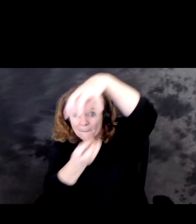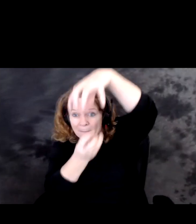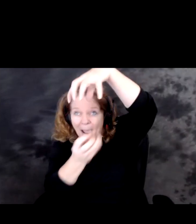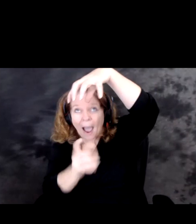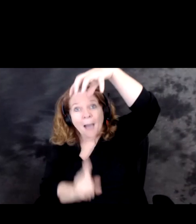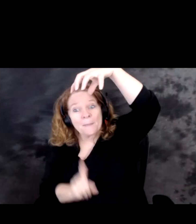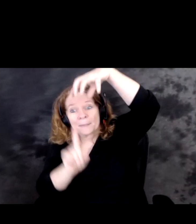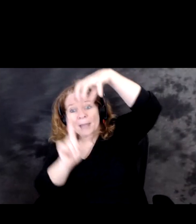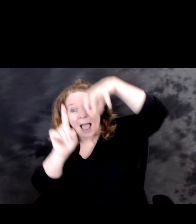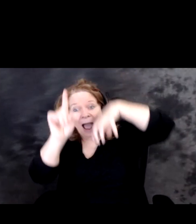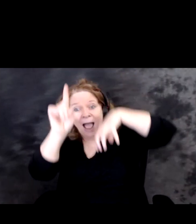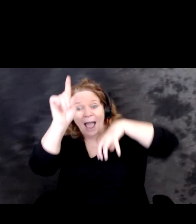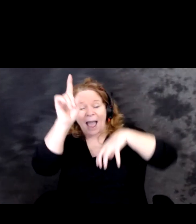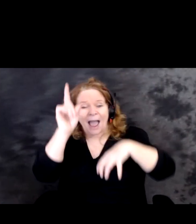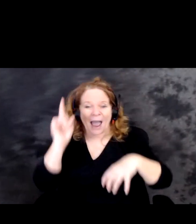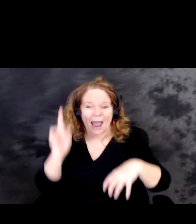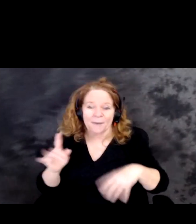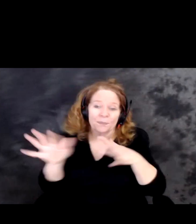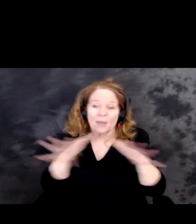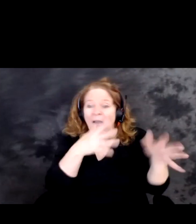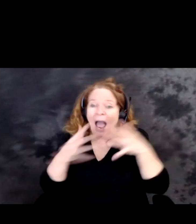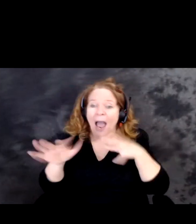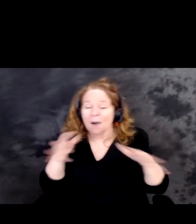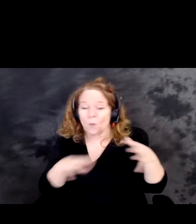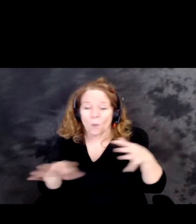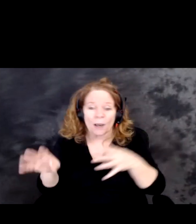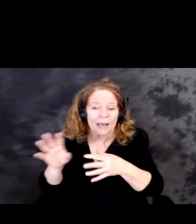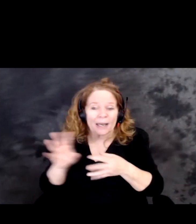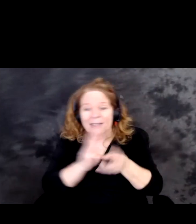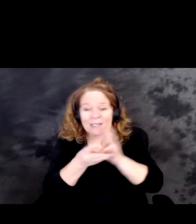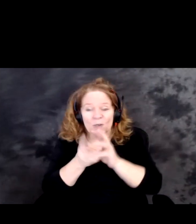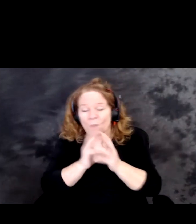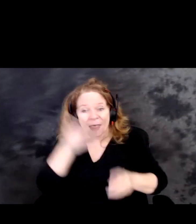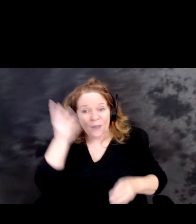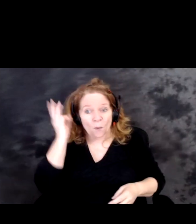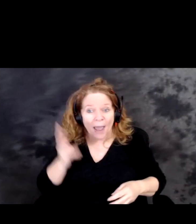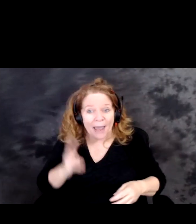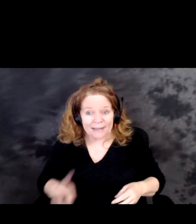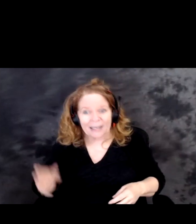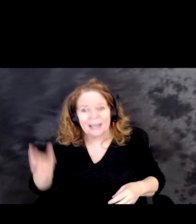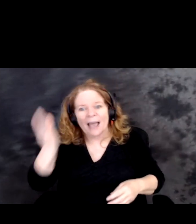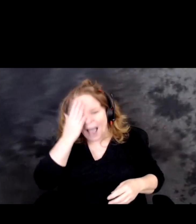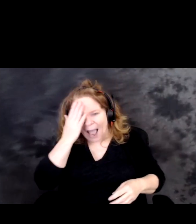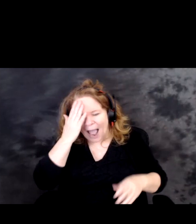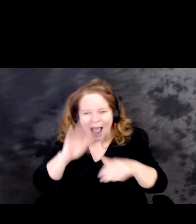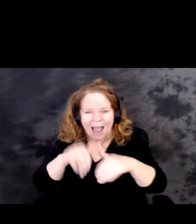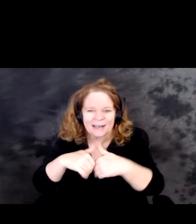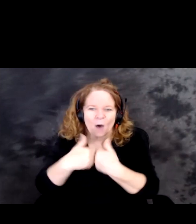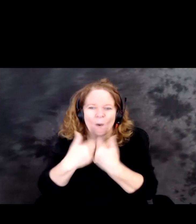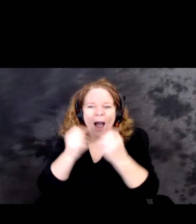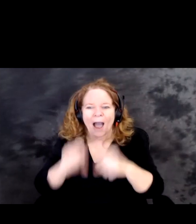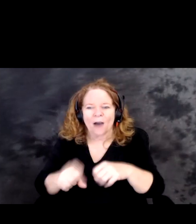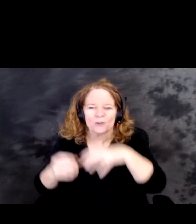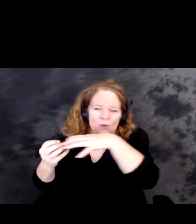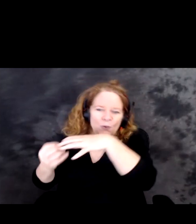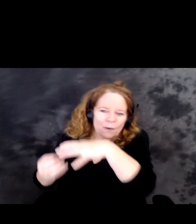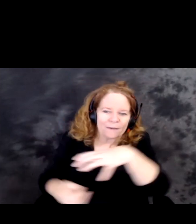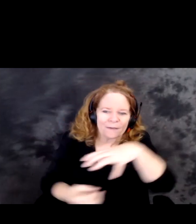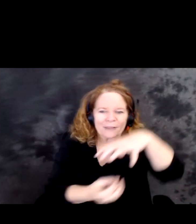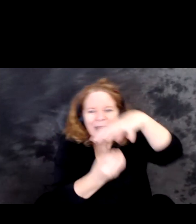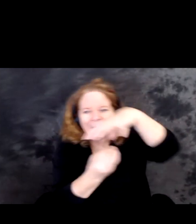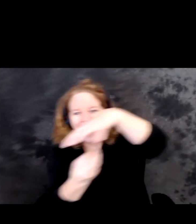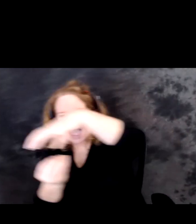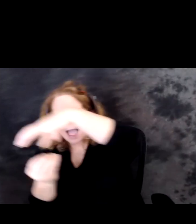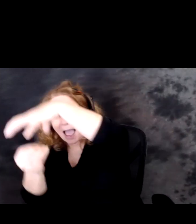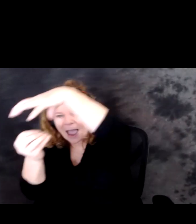vamos, bien alto en el cielo. Soy Wendy Weather, Wendy. Y sé cómo volar.